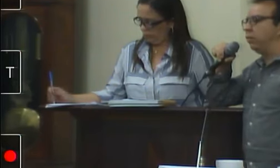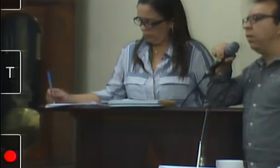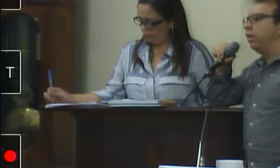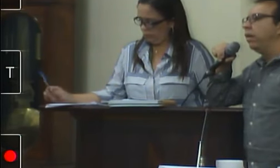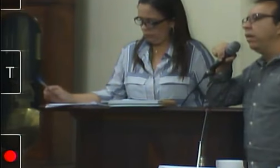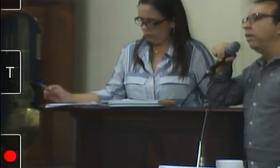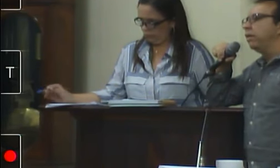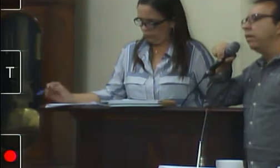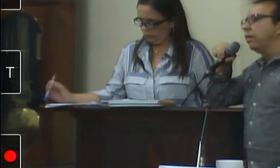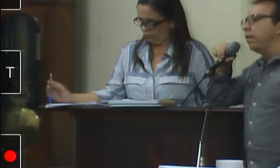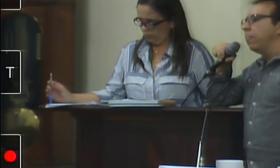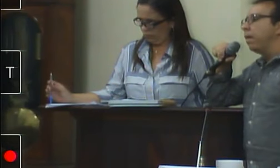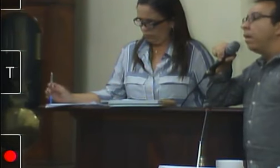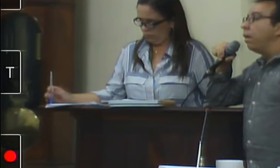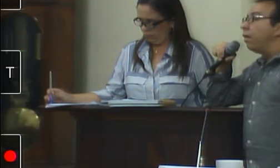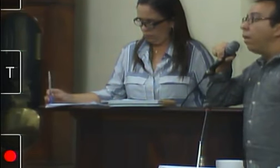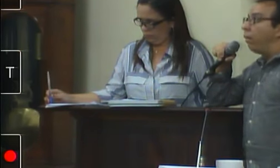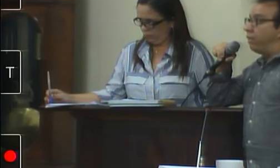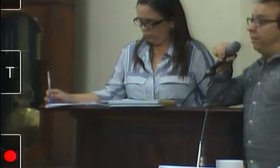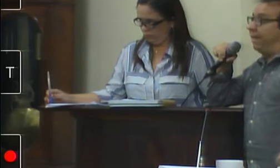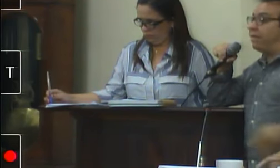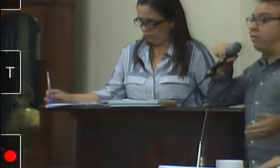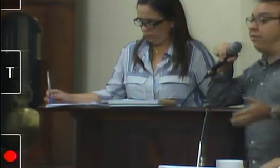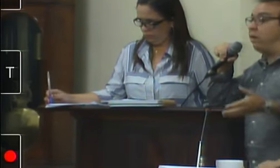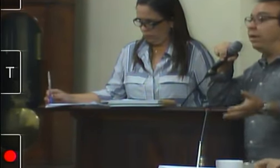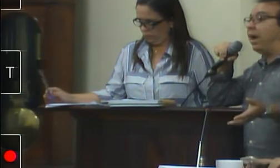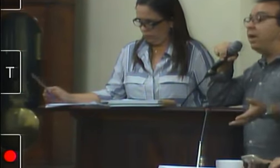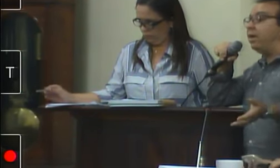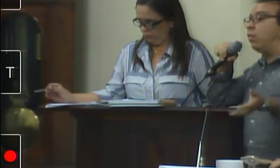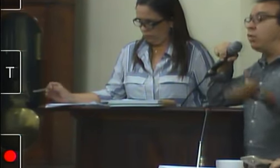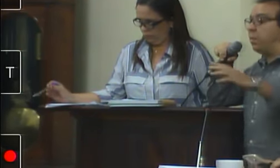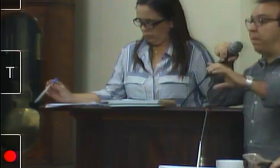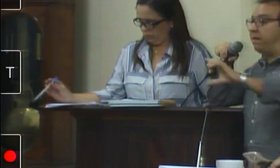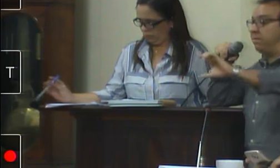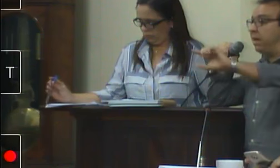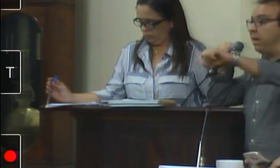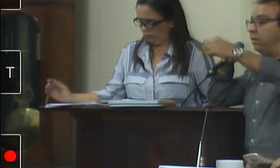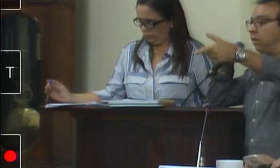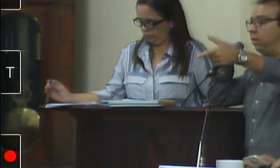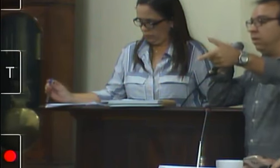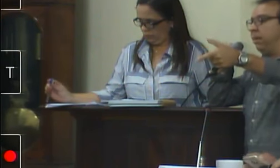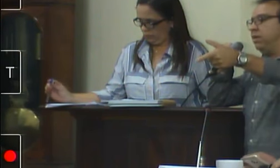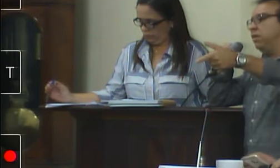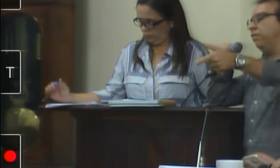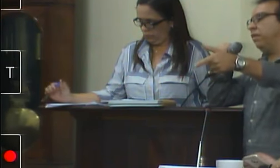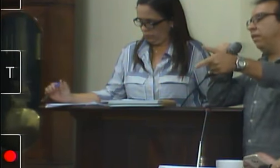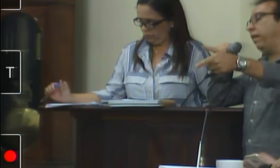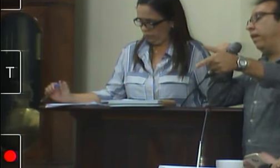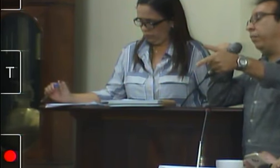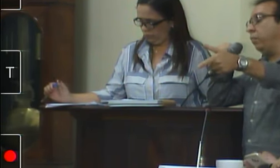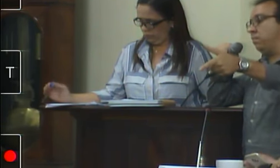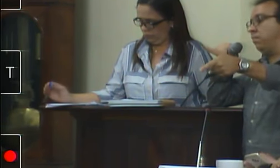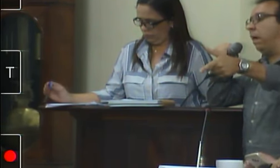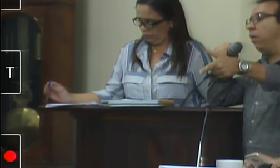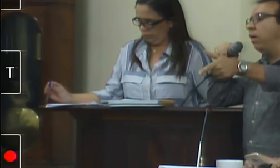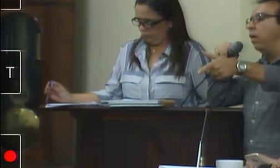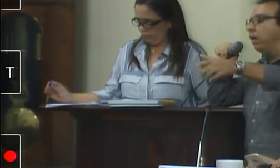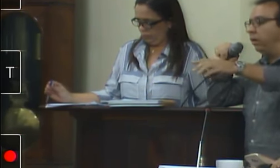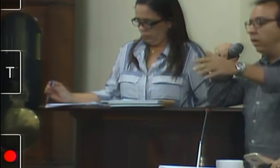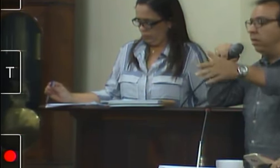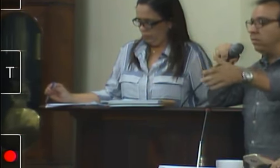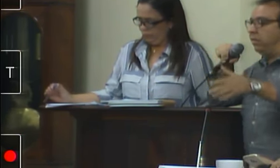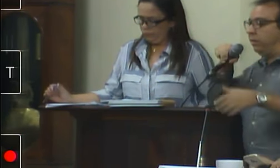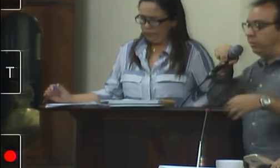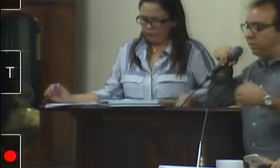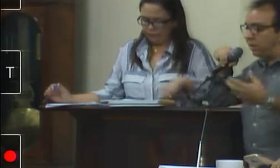60%. Então, por falta de repasse também, né? Não, assim, lá só falta cair a última parcela e a contrapartida municipal.